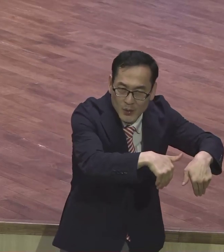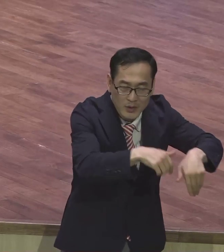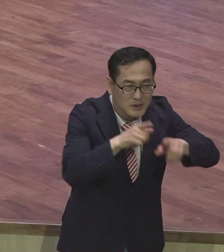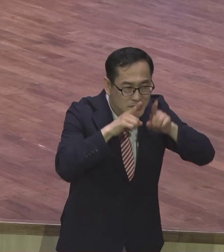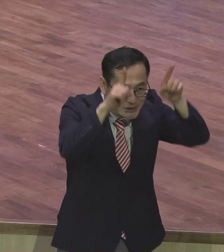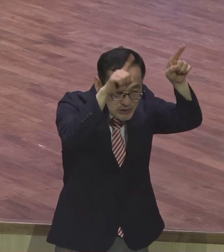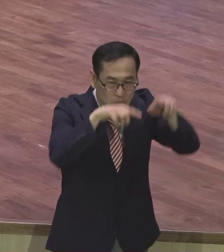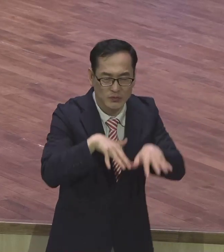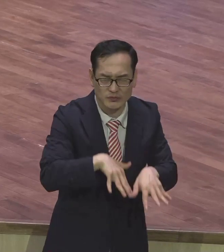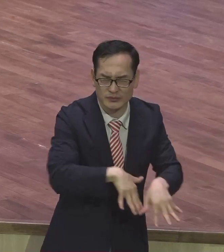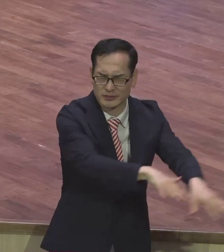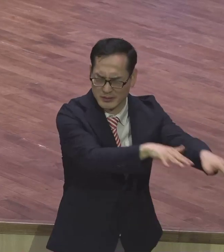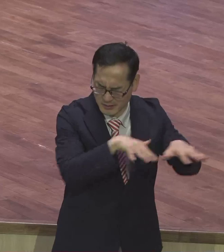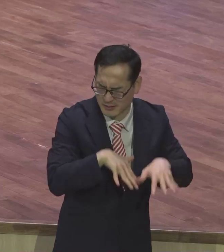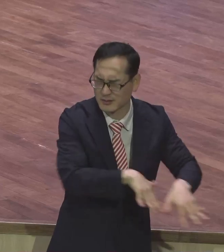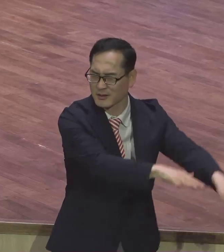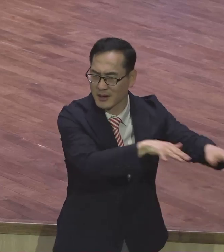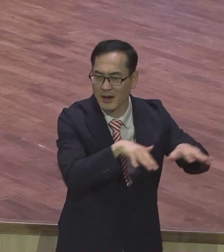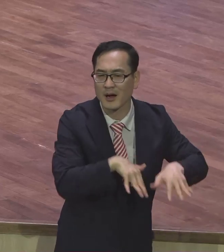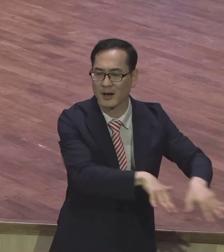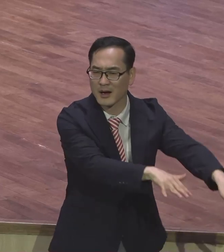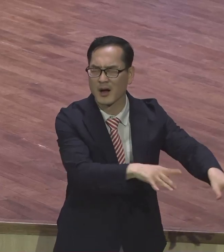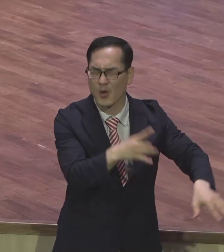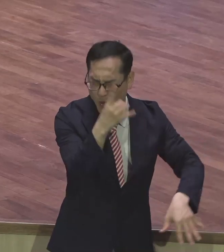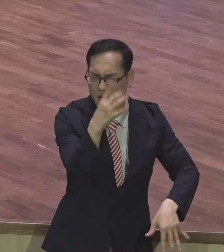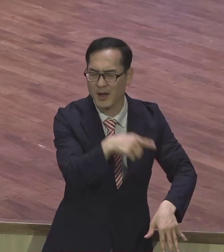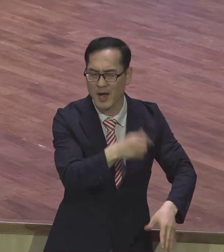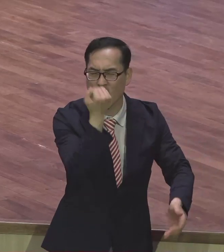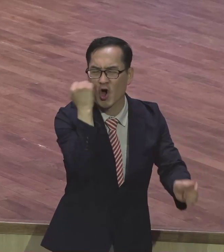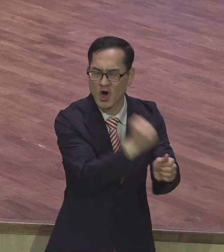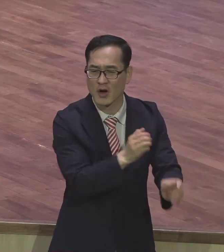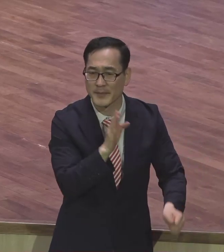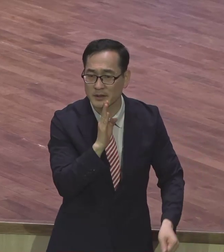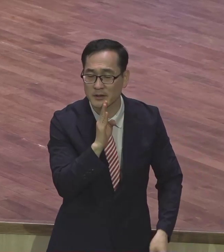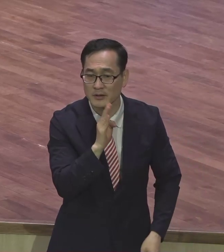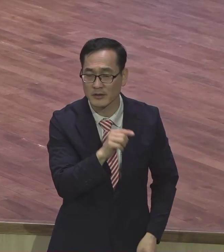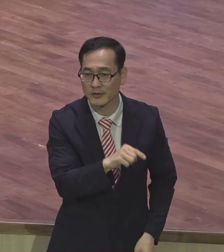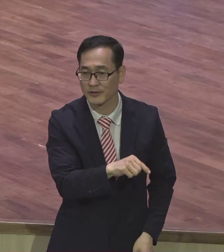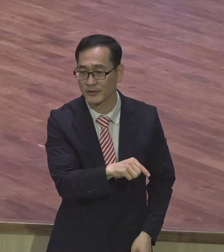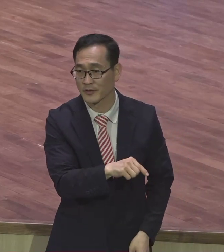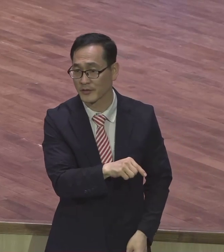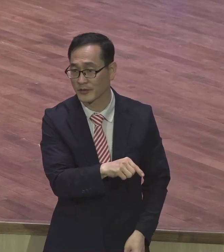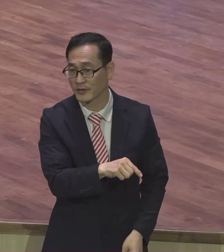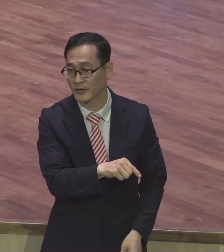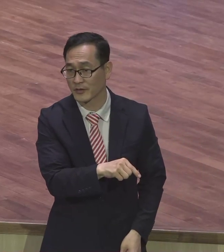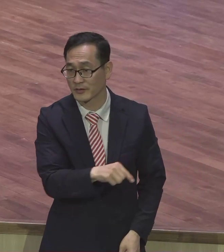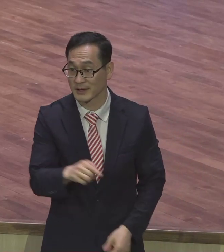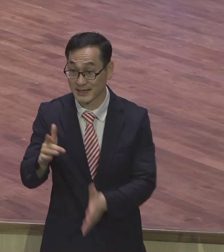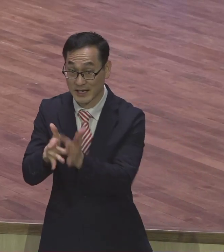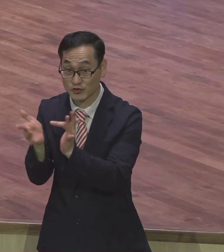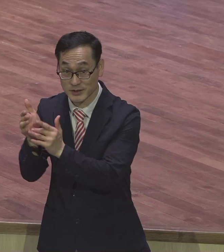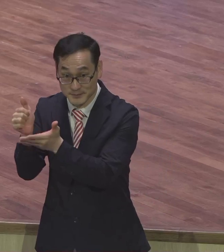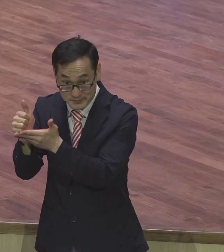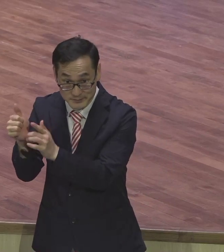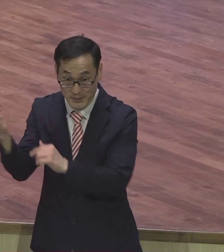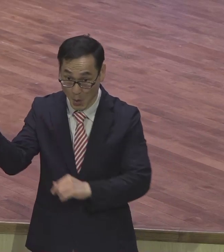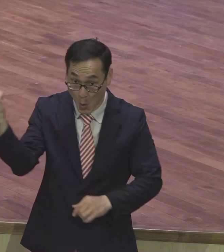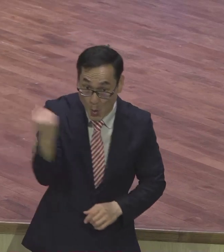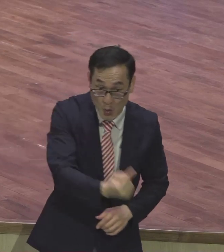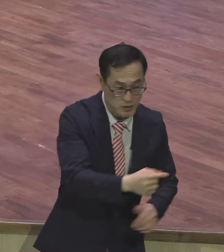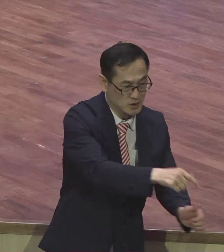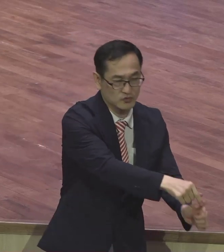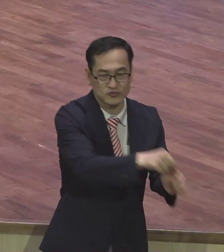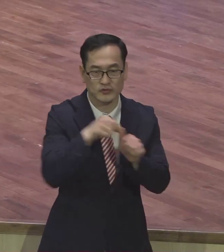영원한 멸망길로 갈 수밖에 없었던 운명에 빠진 모든 이 인간 인간들을 구원하도록 예수